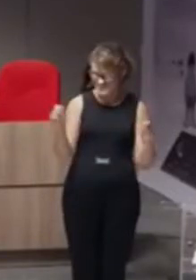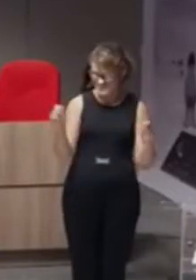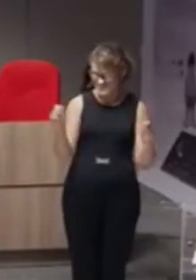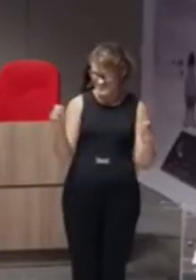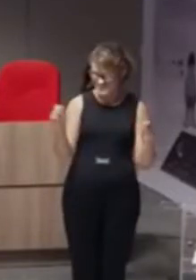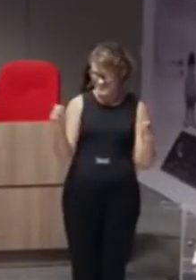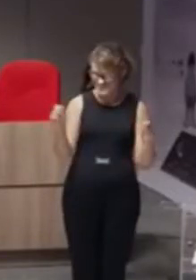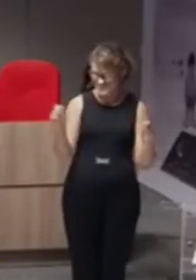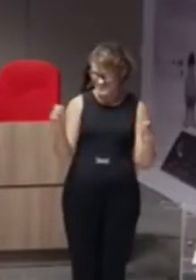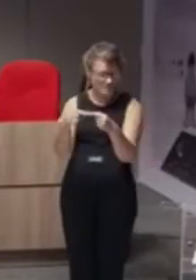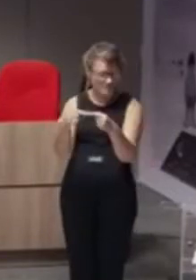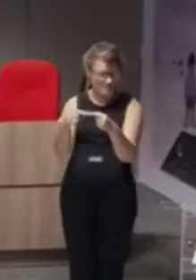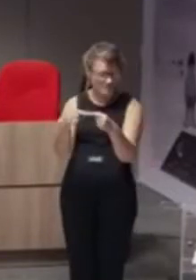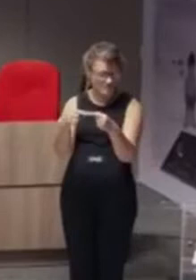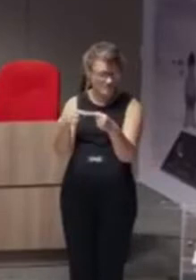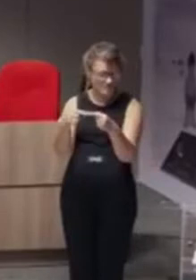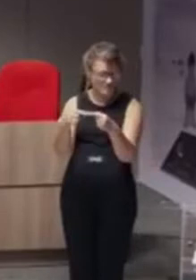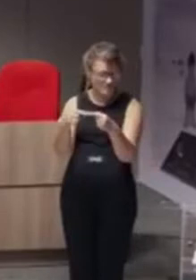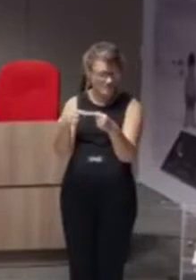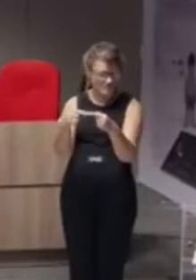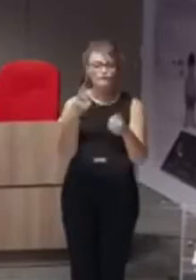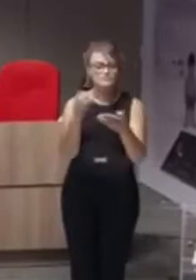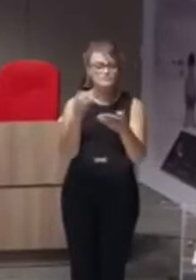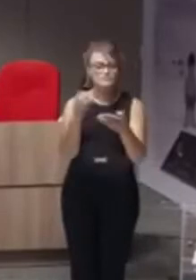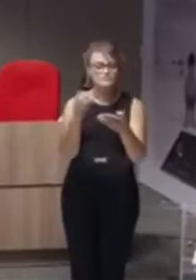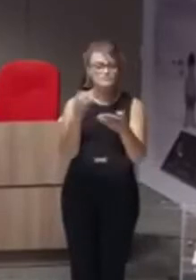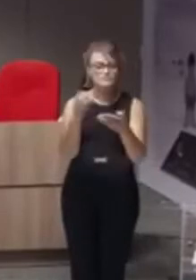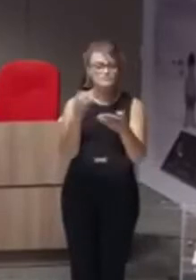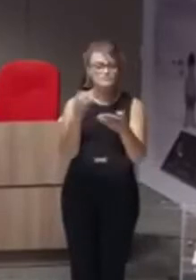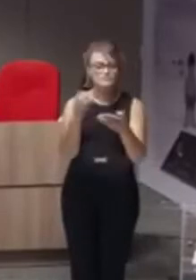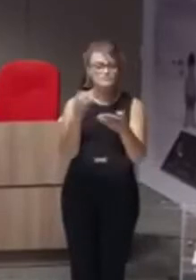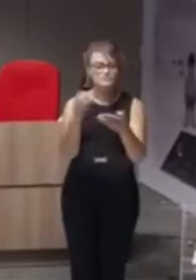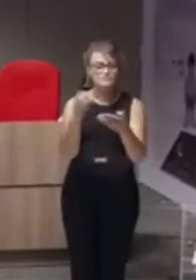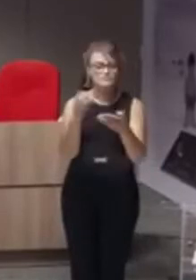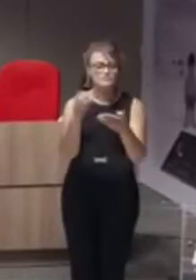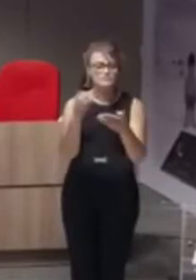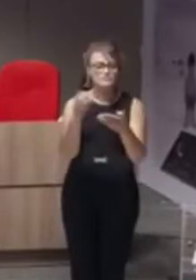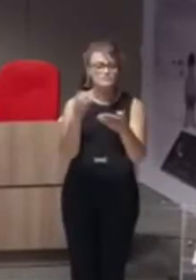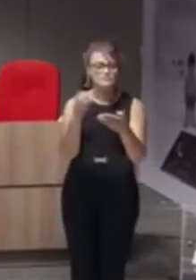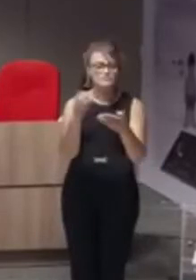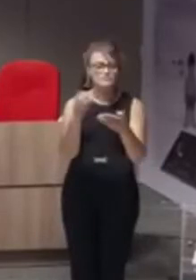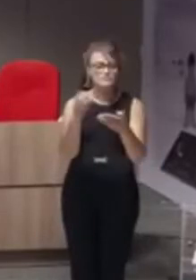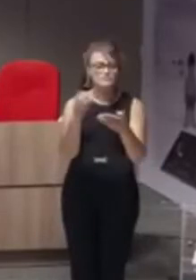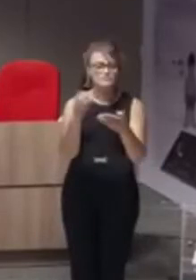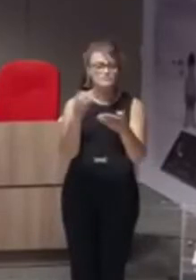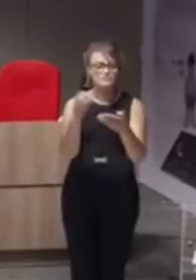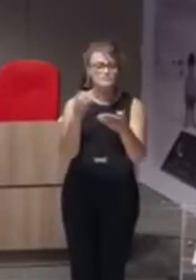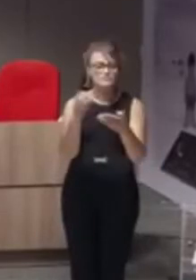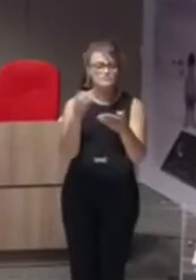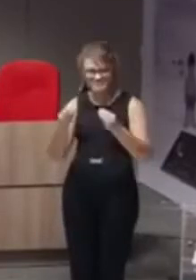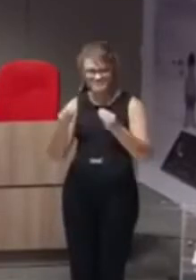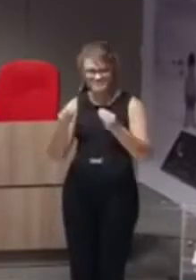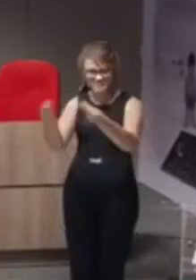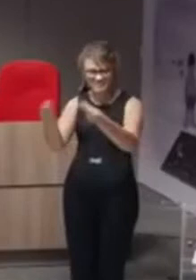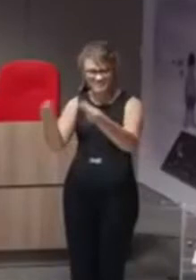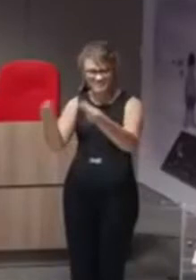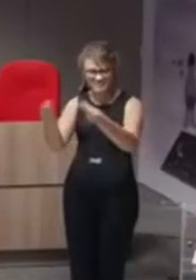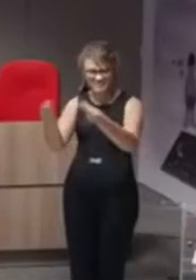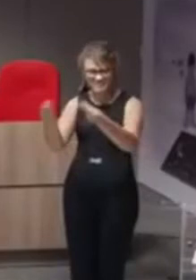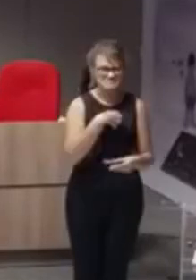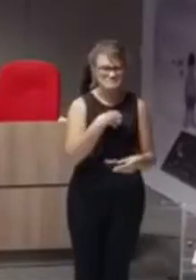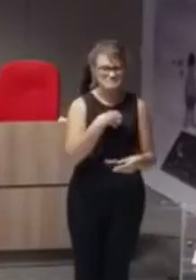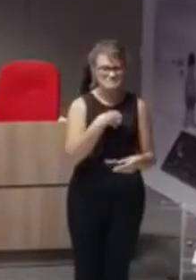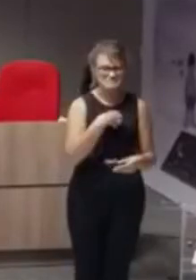É possível oferecer acolhimento, saúde, dignidade? Se você não se sente